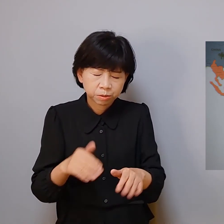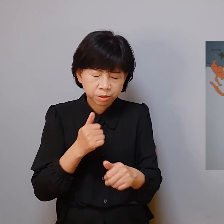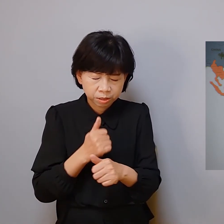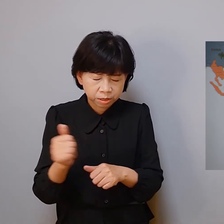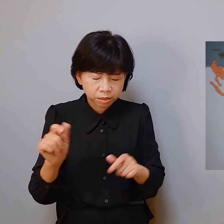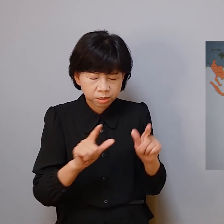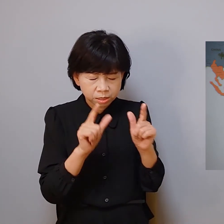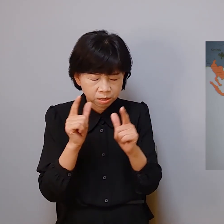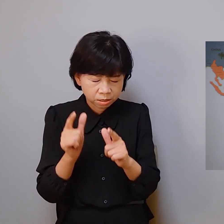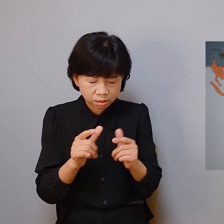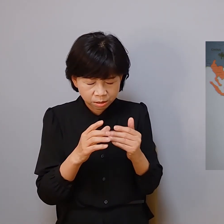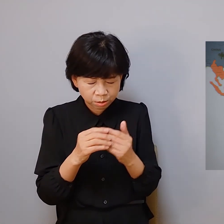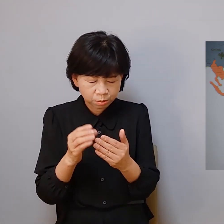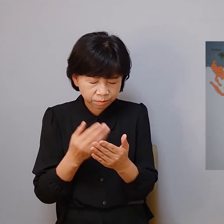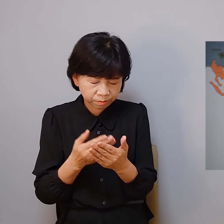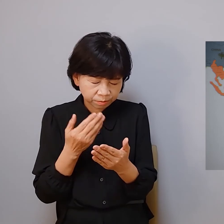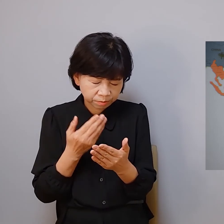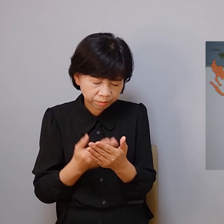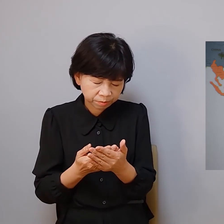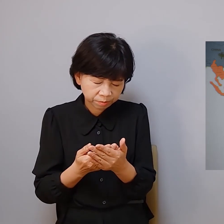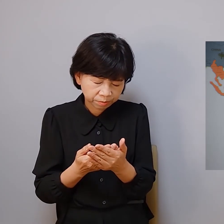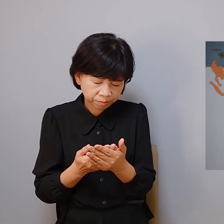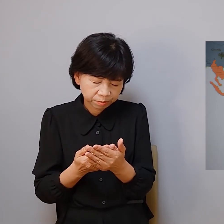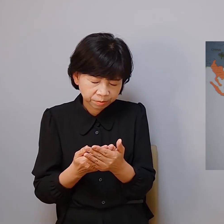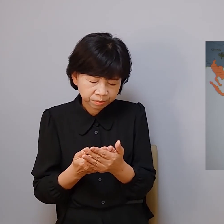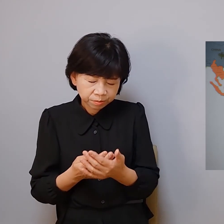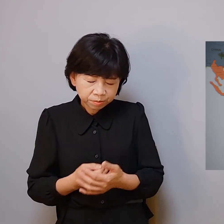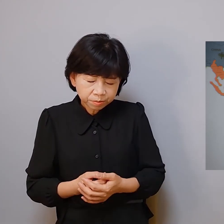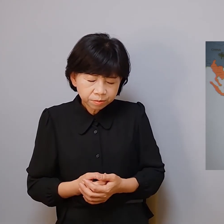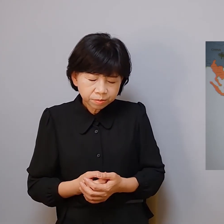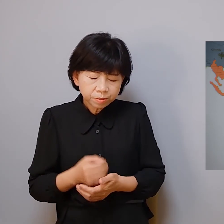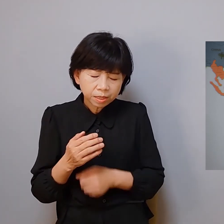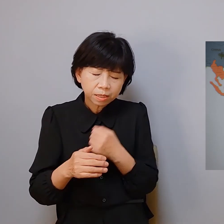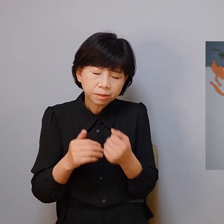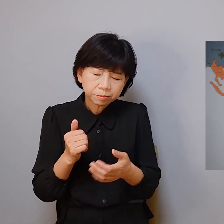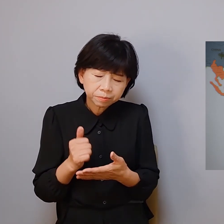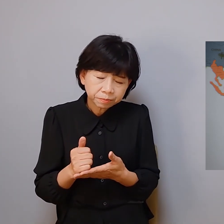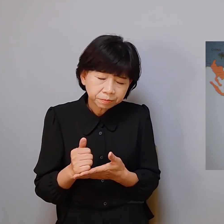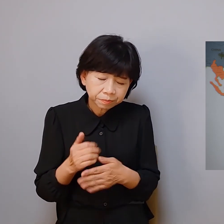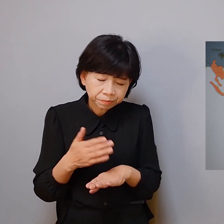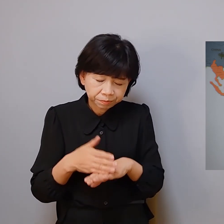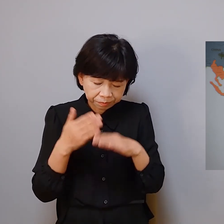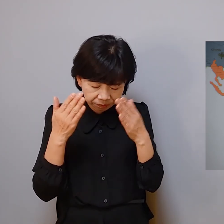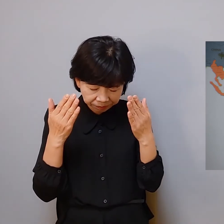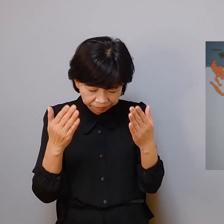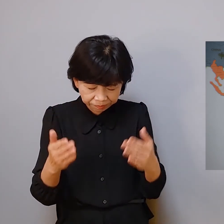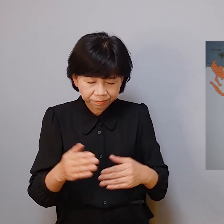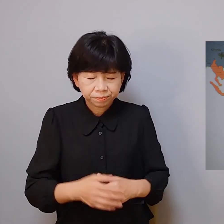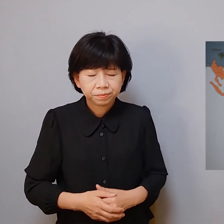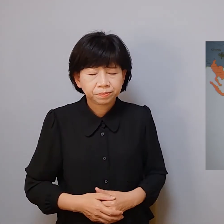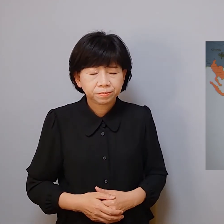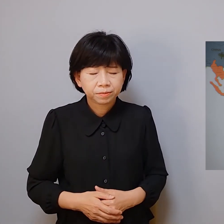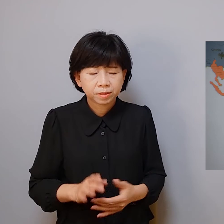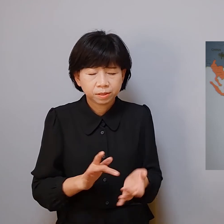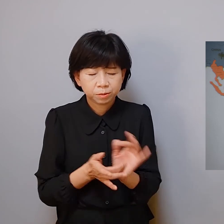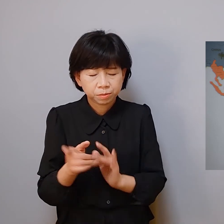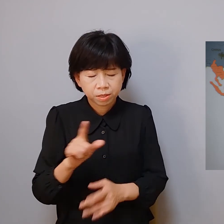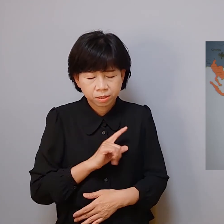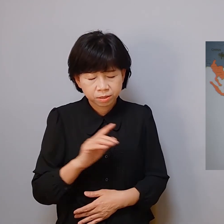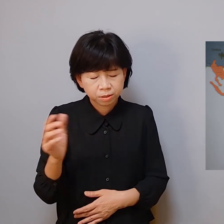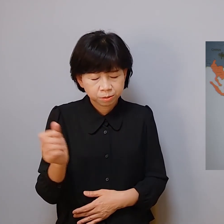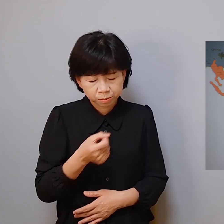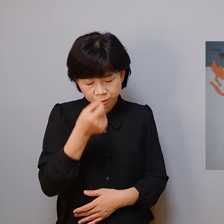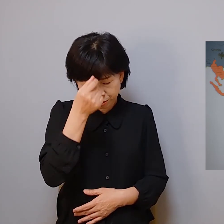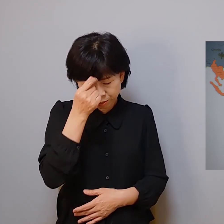주간도 승리하며 살아갈 수 있게 하여 주시옵소서. 하나님 감사드립니다.